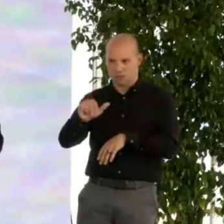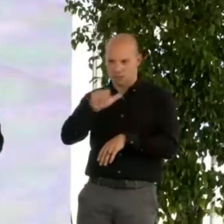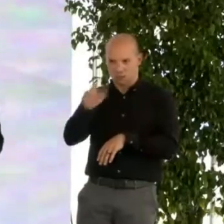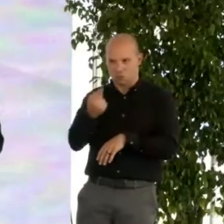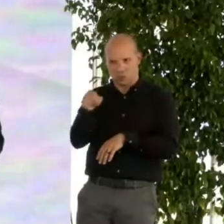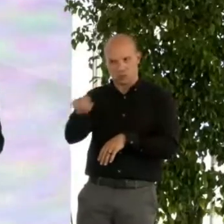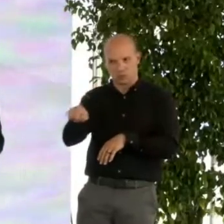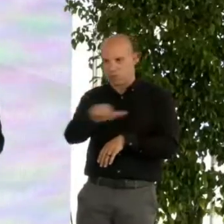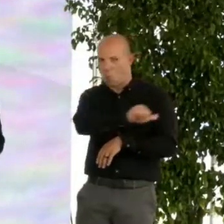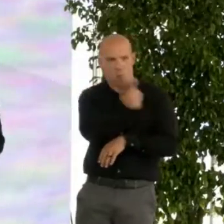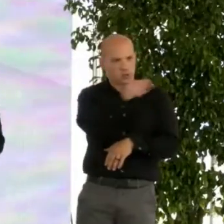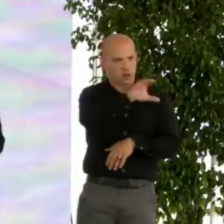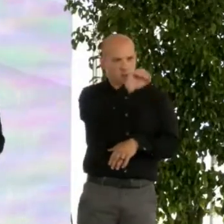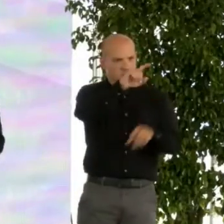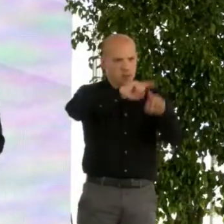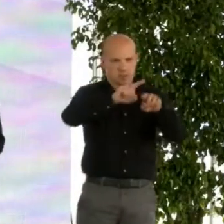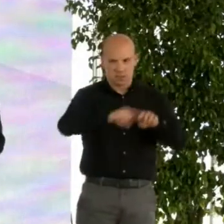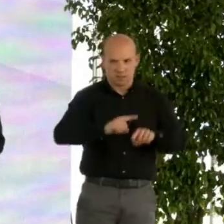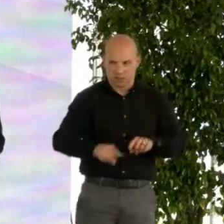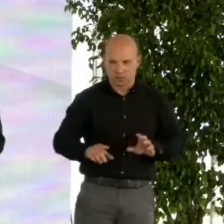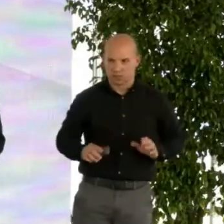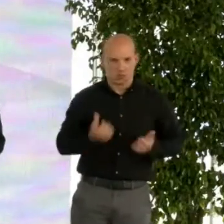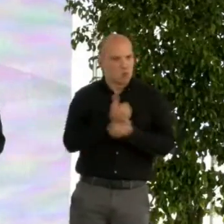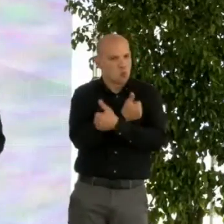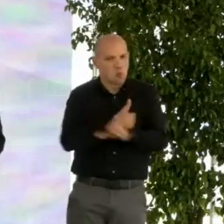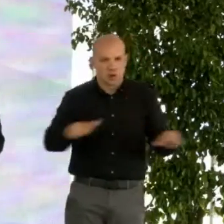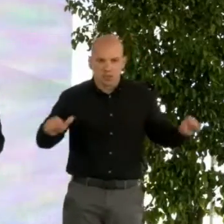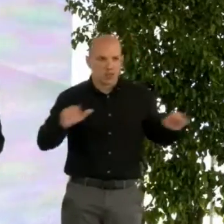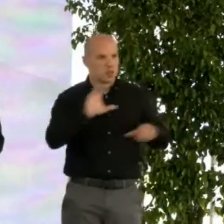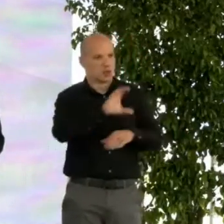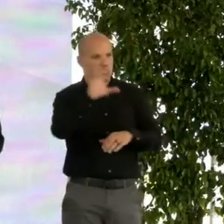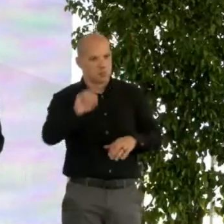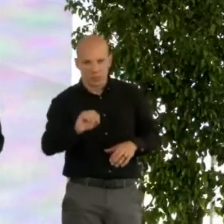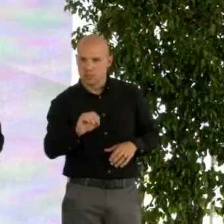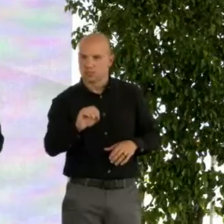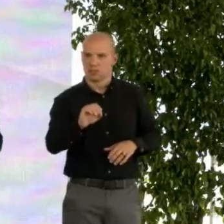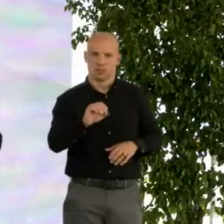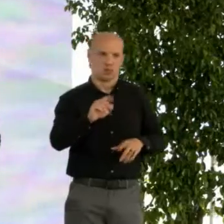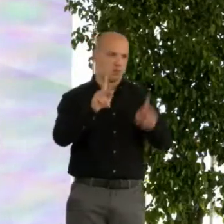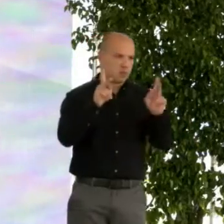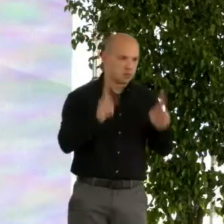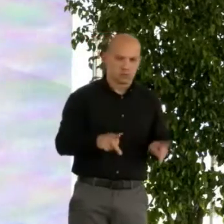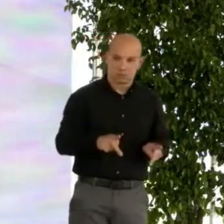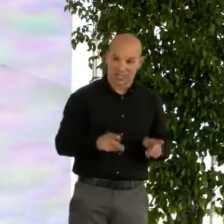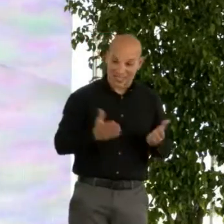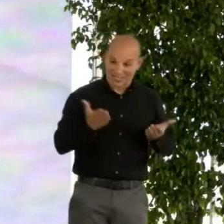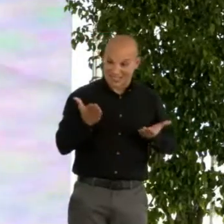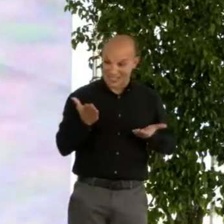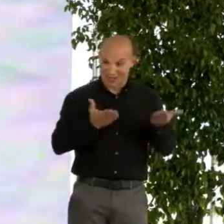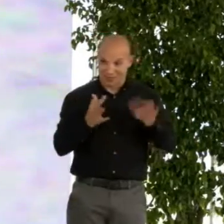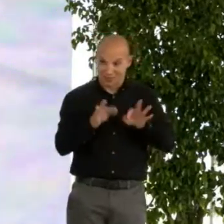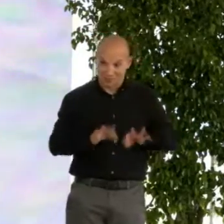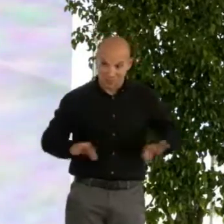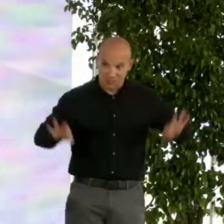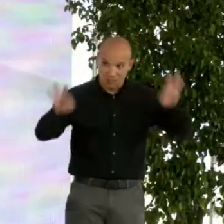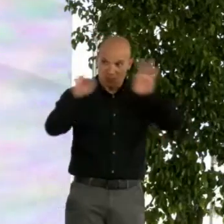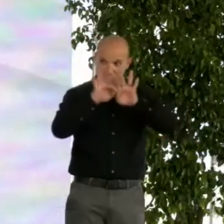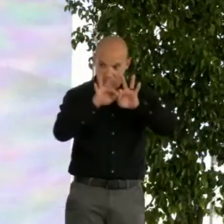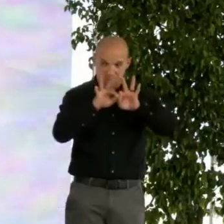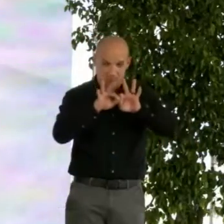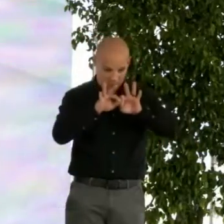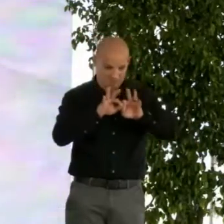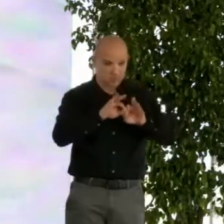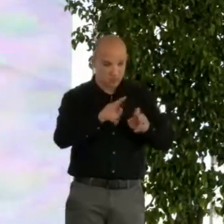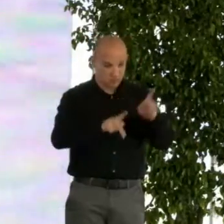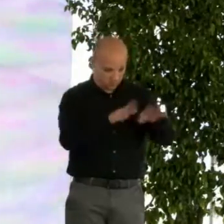la entidad o la persona que sea, ese servicio esencial que necesita nuestro